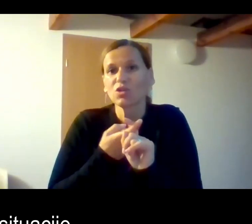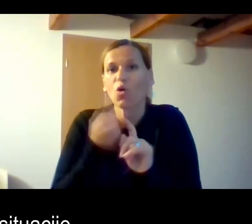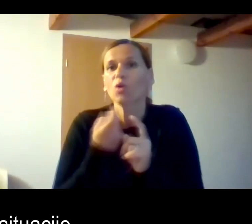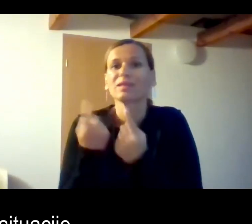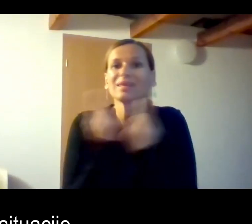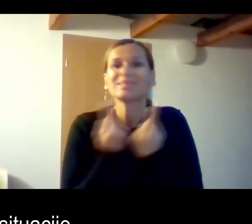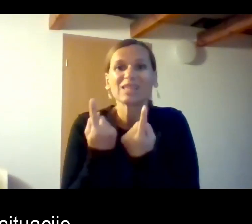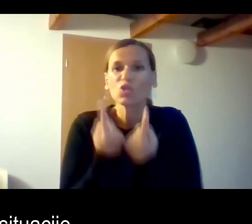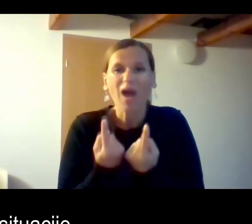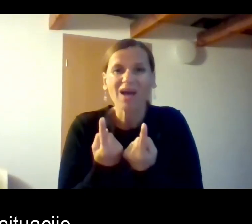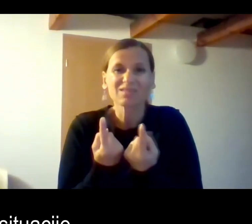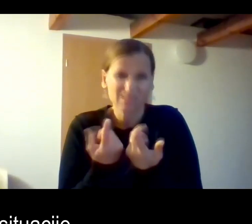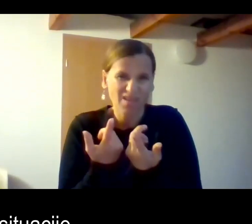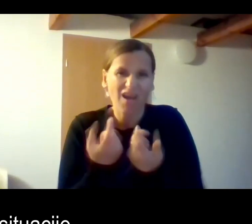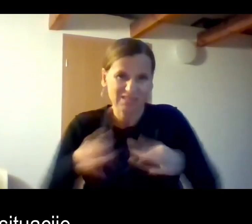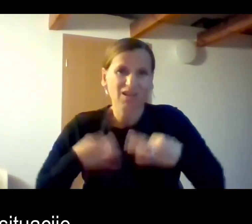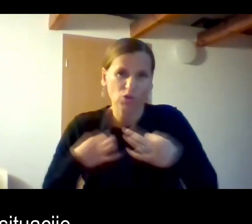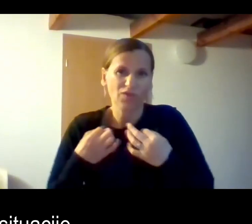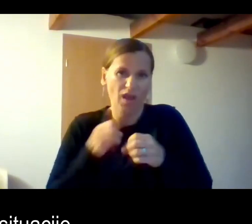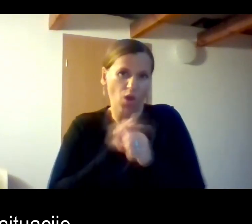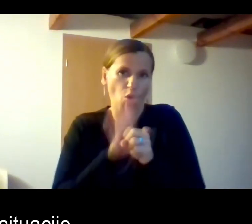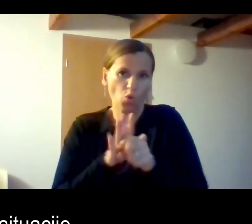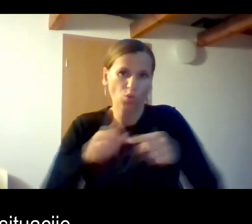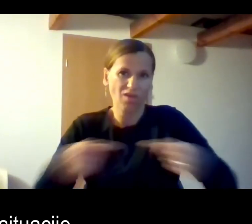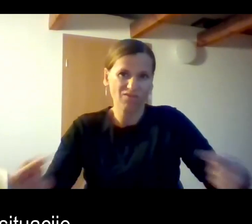situacije s koronavirusom.